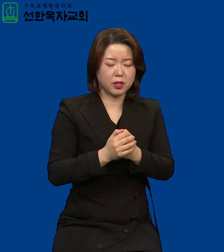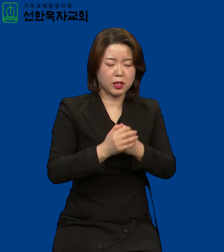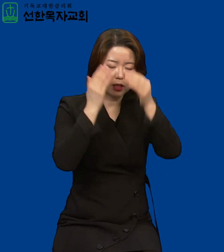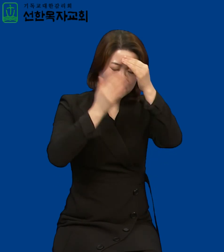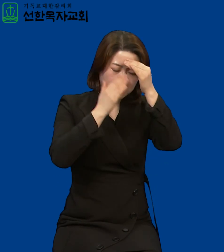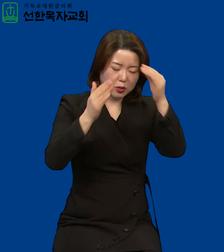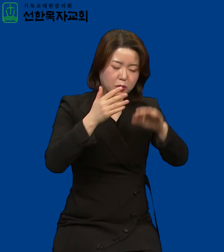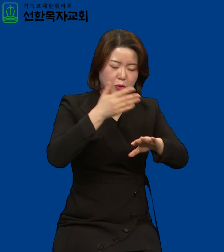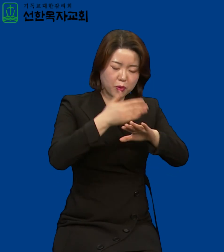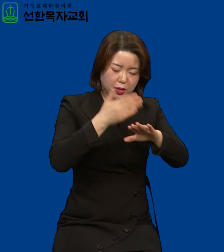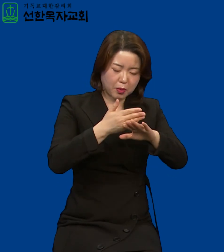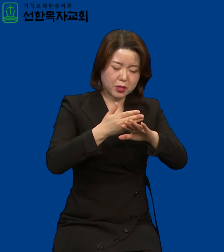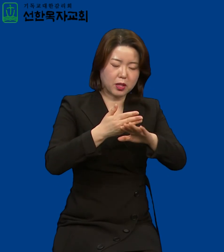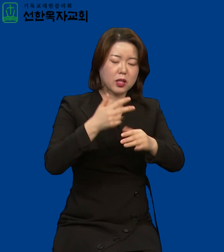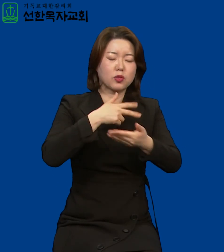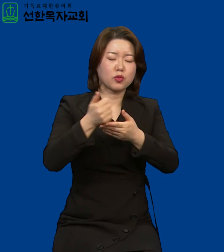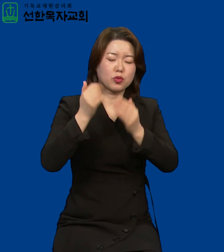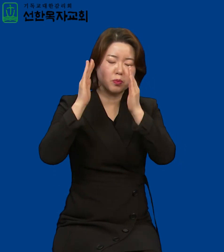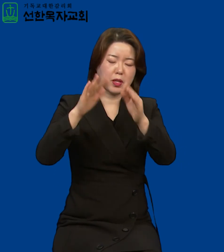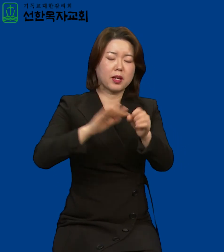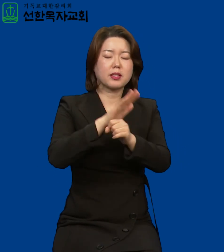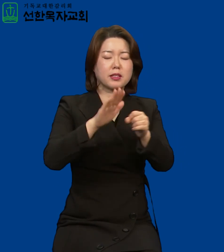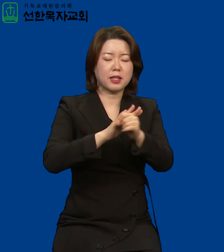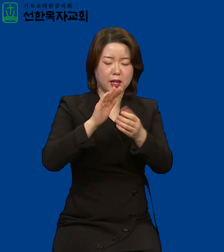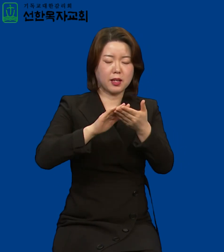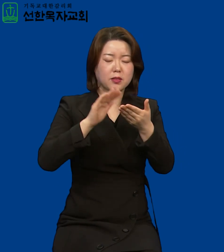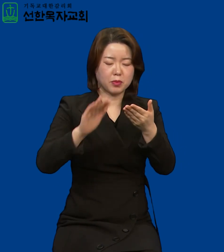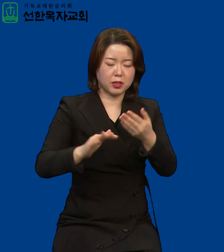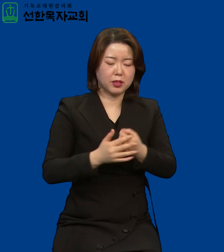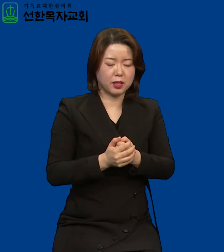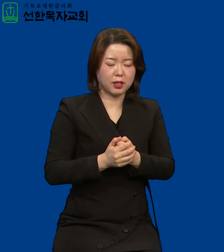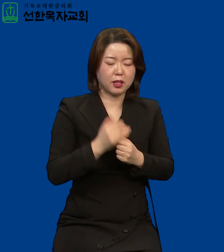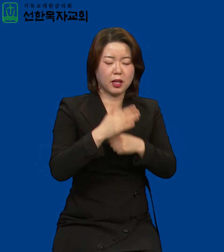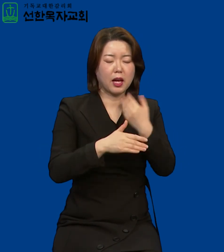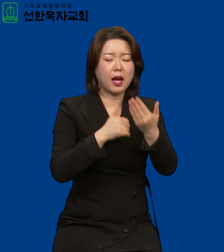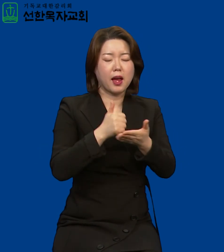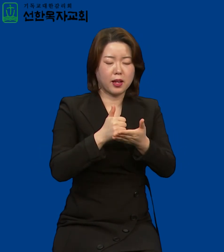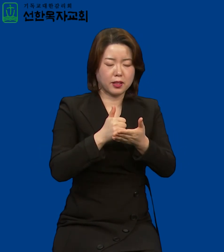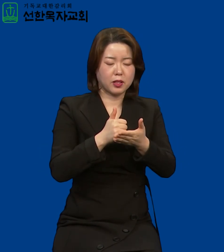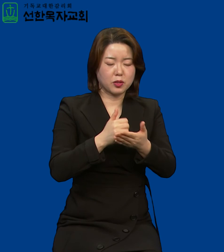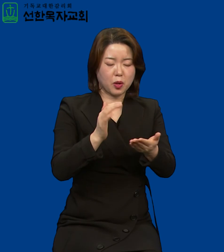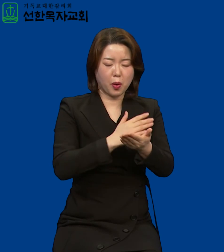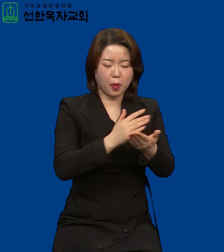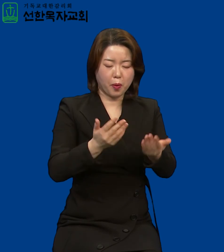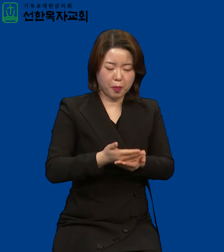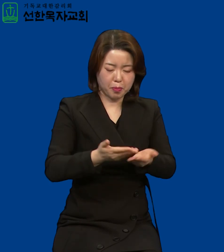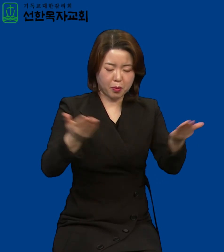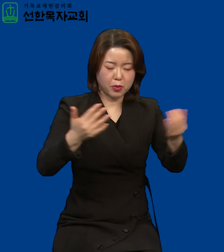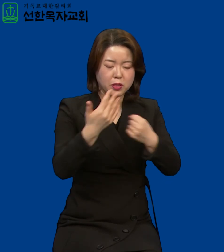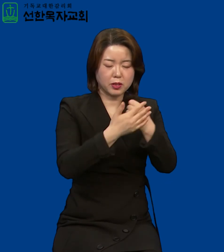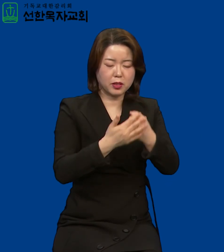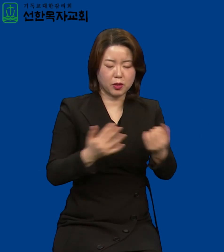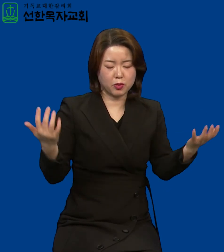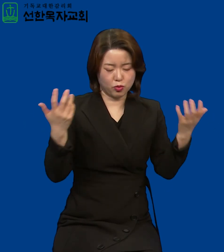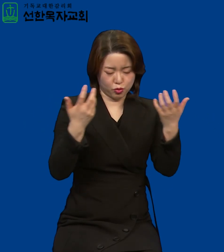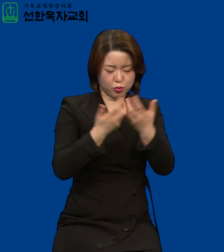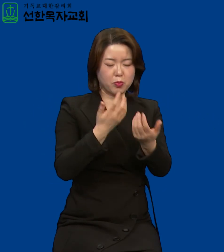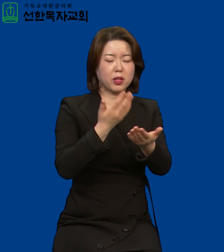성도들의 감사와 주님을 향한 사랑입니다. 하나님께서 베푸시는 은혜로